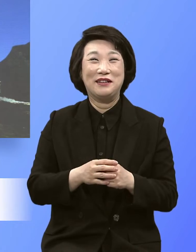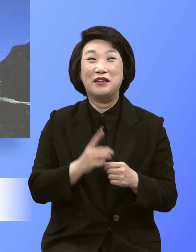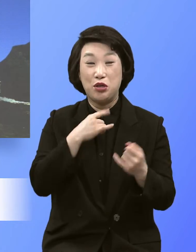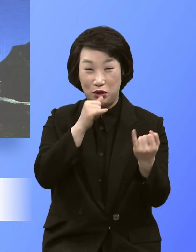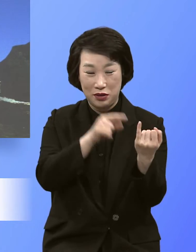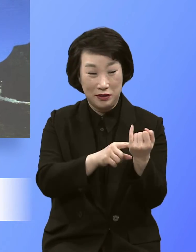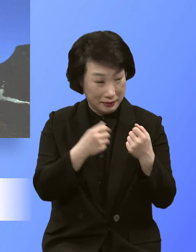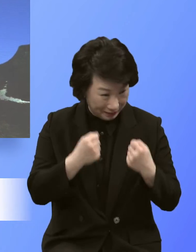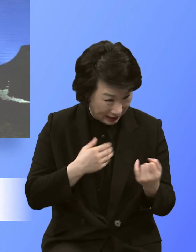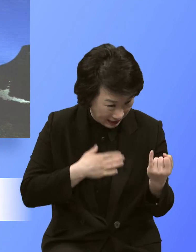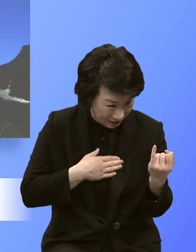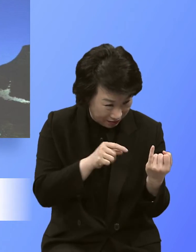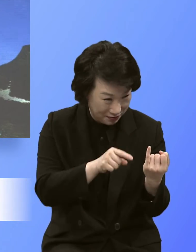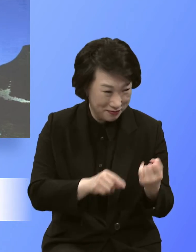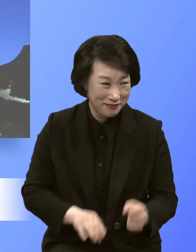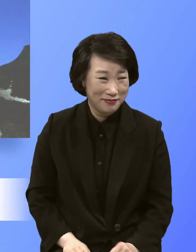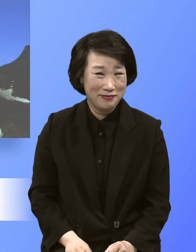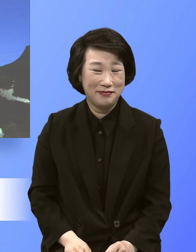힘내.